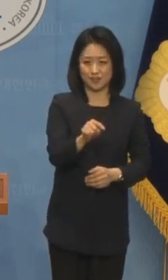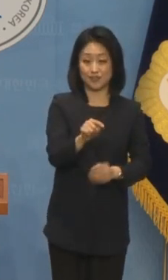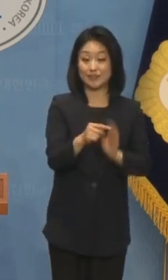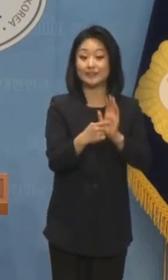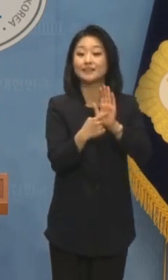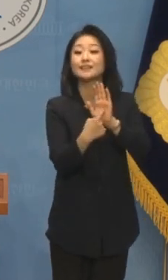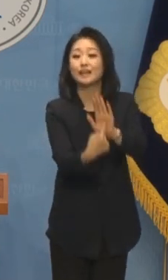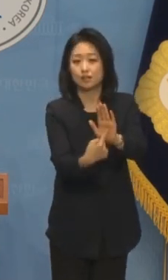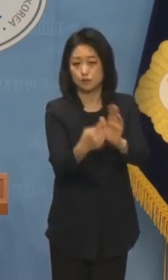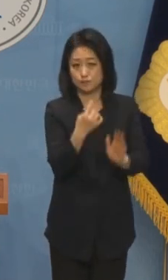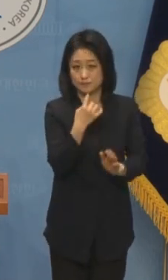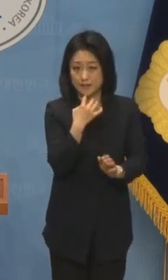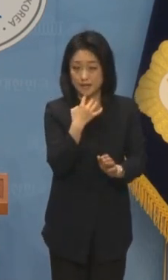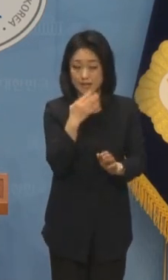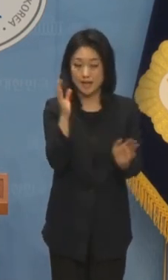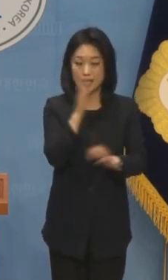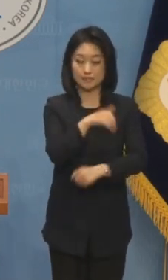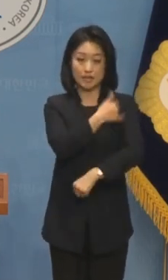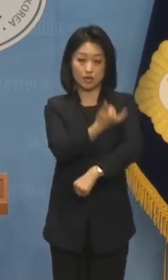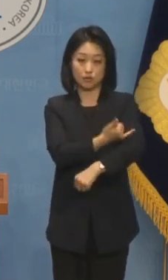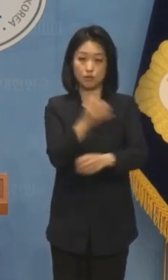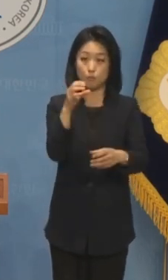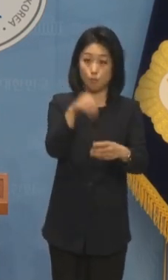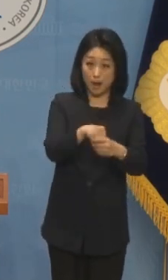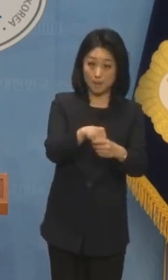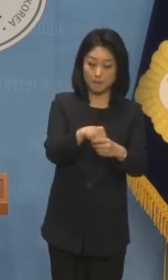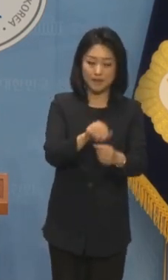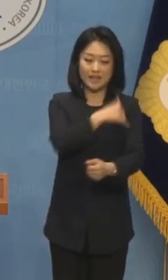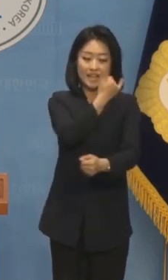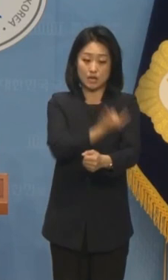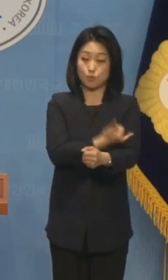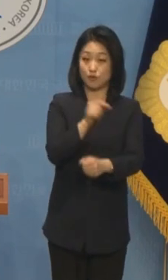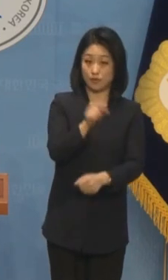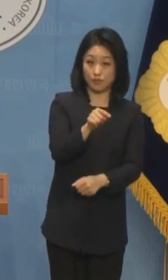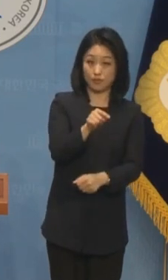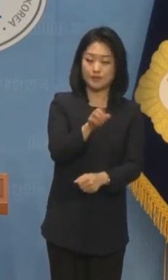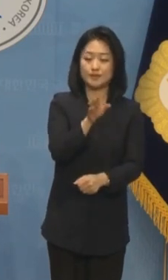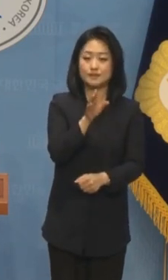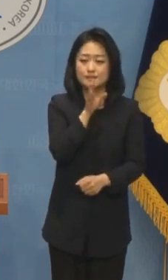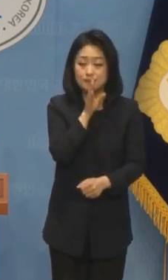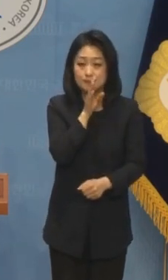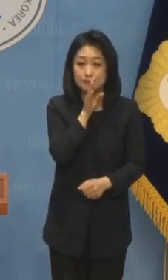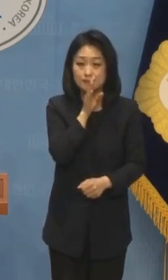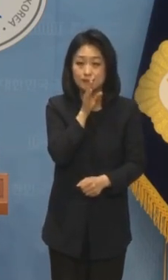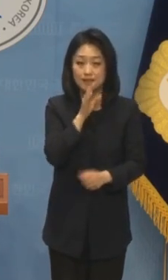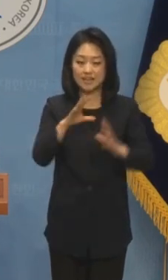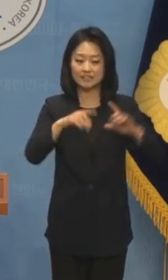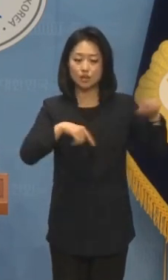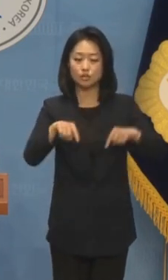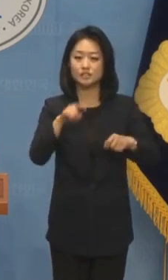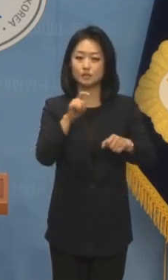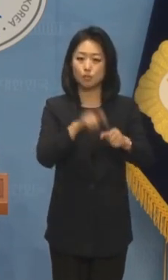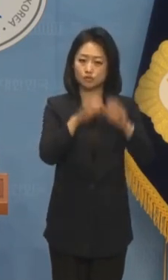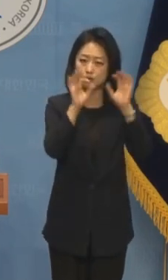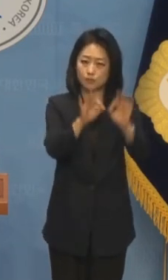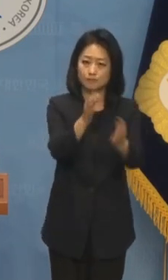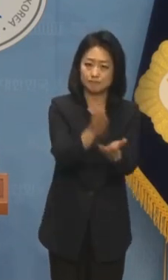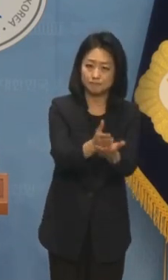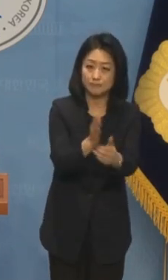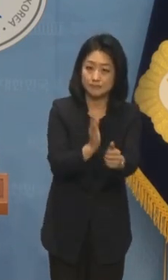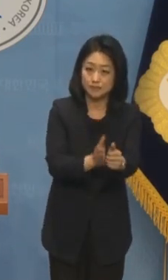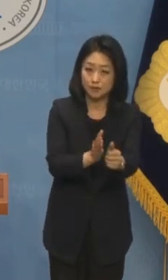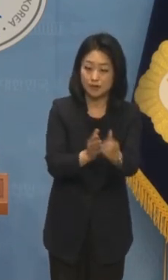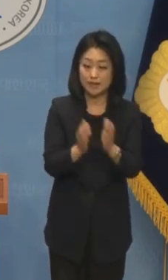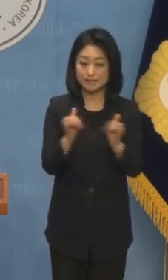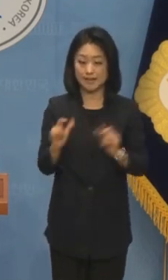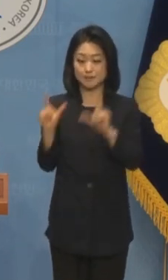나타나는 현상입니다. 학생 인권을 포함한 인권의 문제는 정치적인 잣대로 대할 것이 아닙니다.